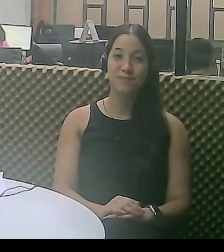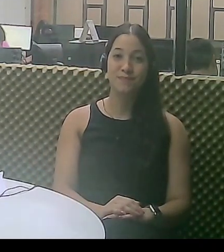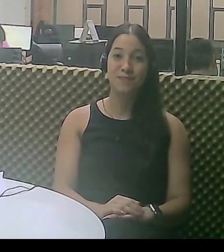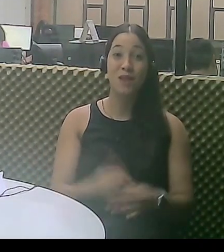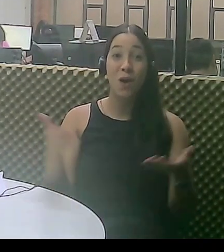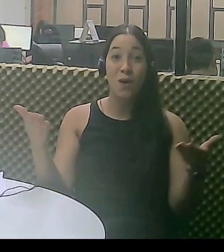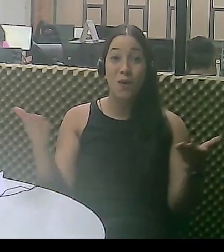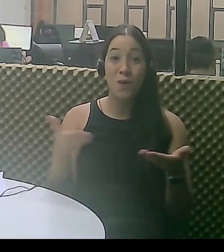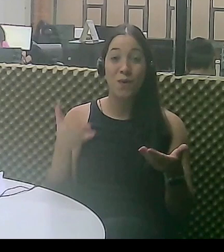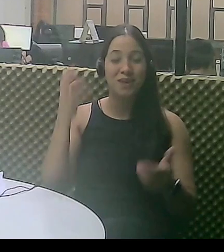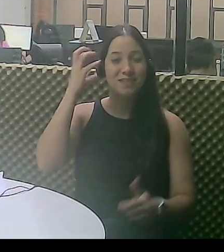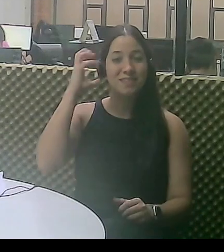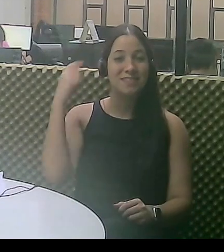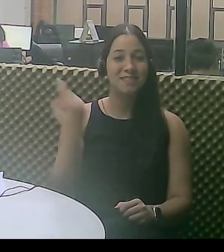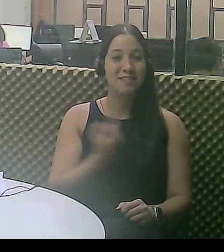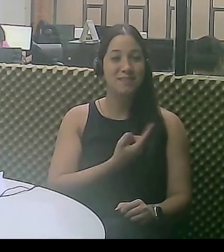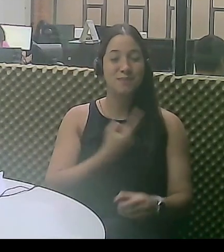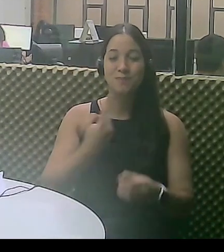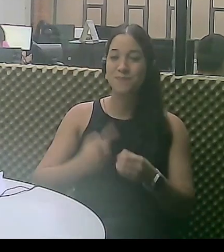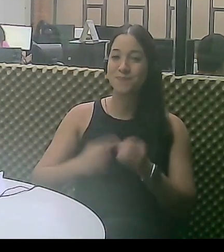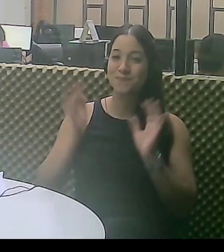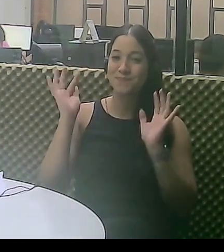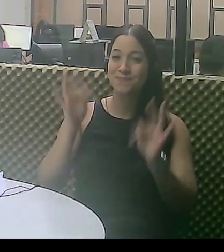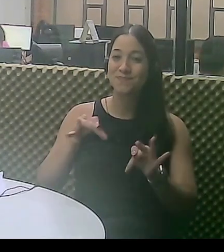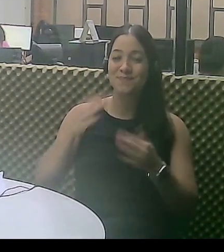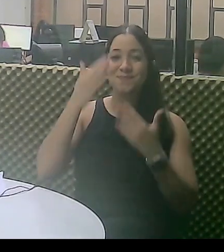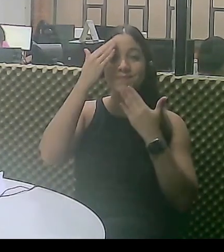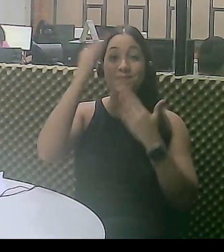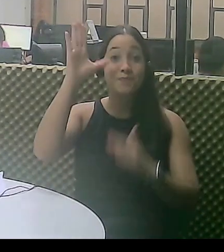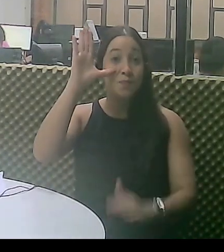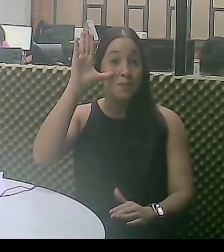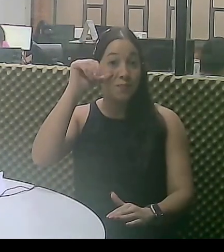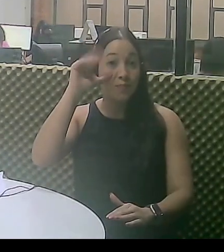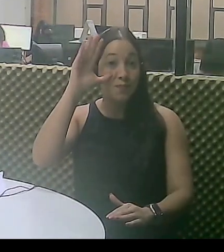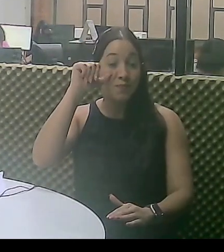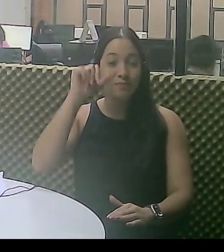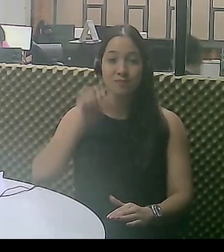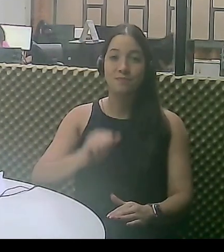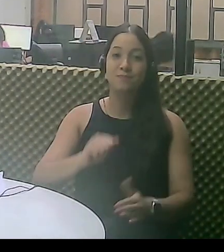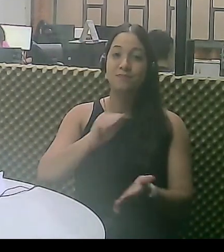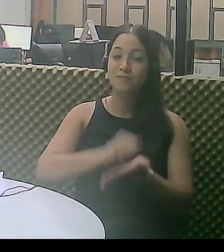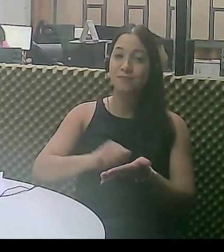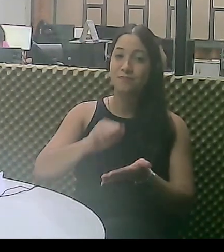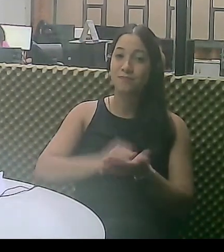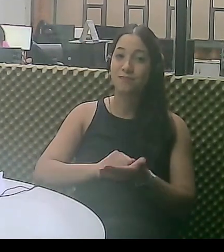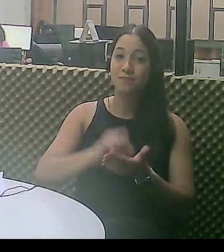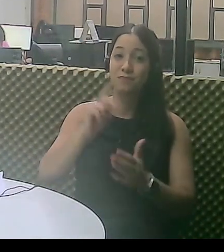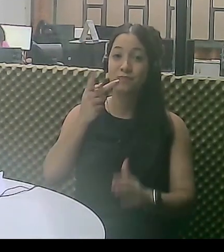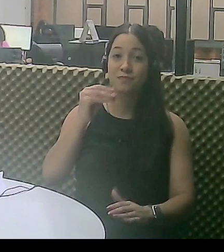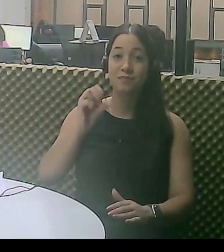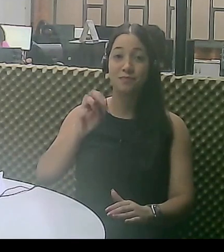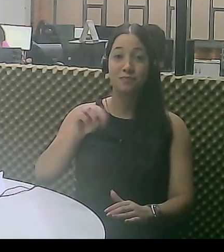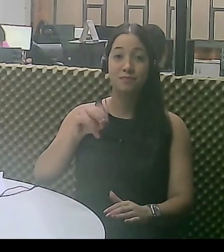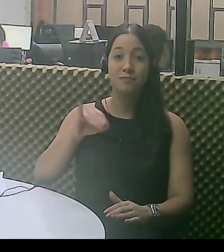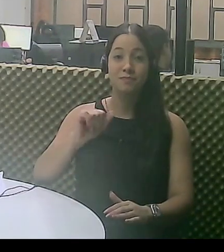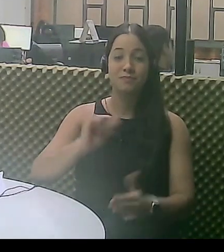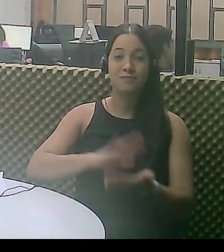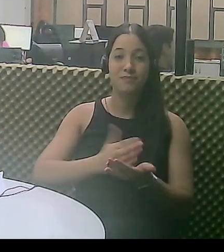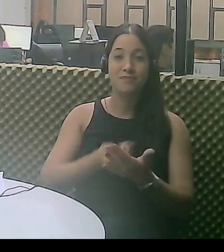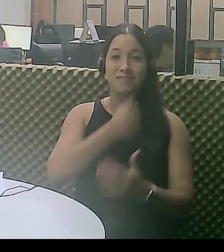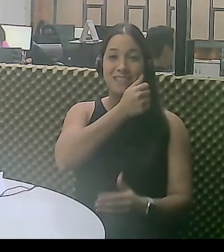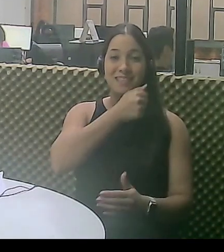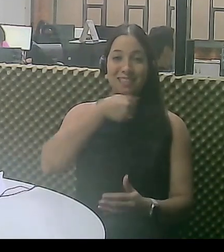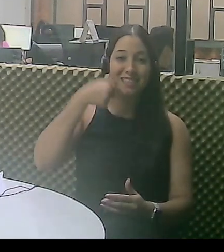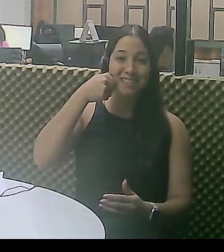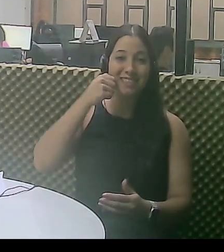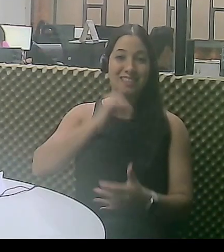A edição de hoje da Rádio Nossa Cidade fica por aqui. Obrigada pela sua audiência. Edição, Ismênia Keller. Tradução em